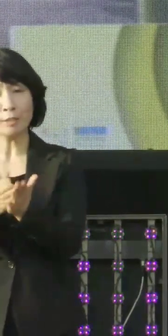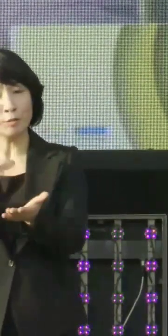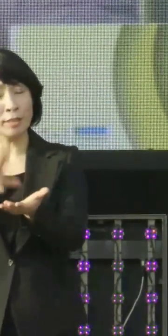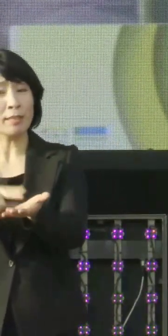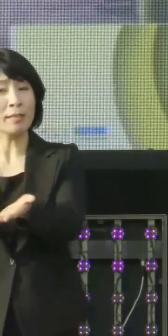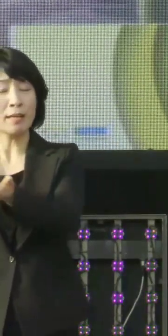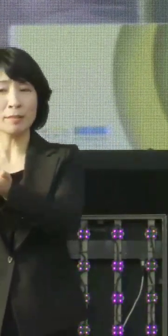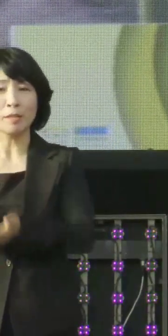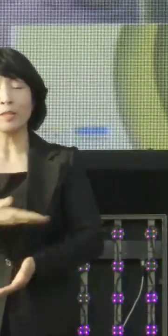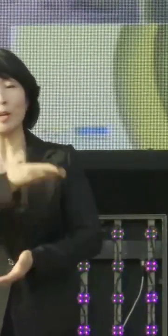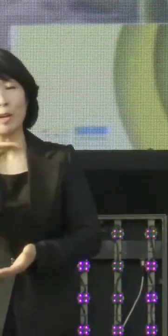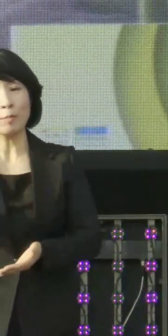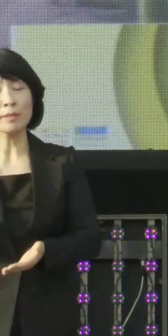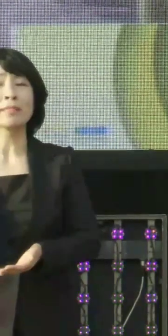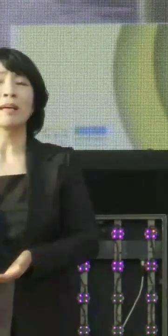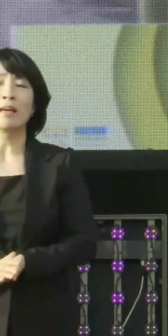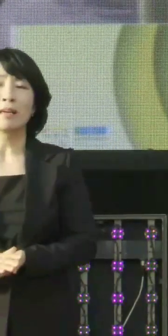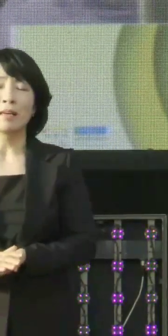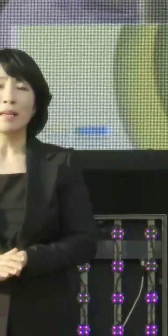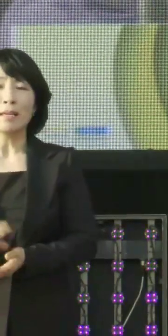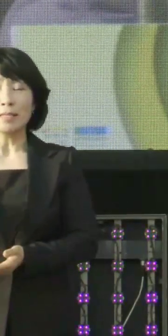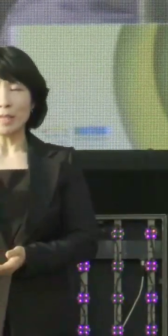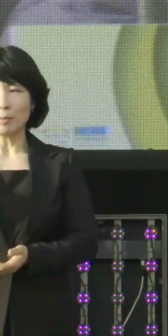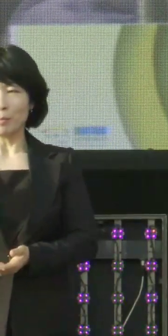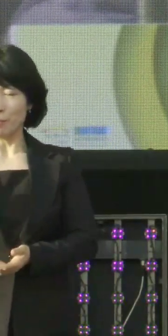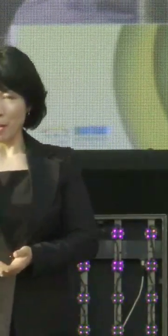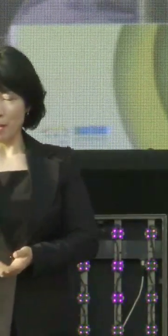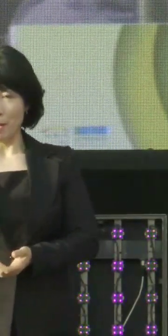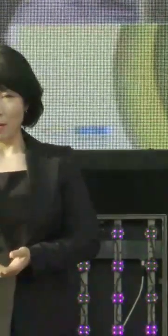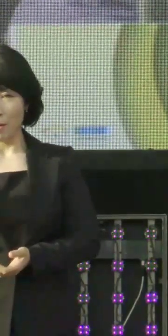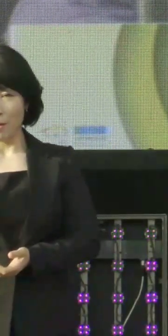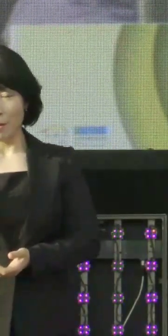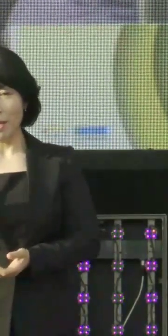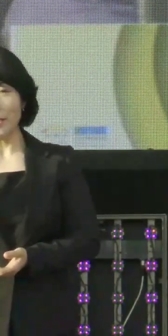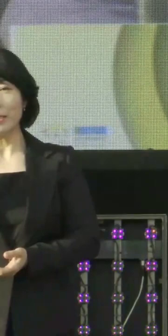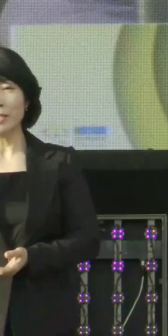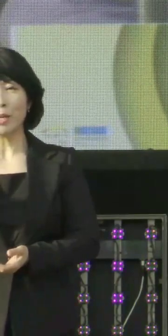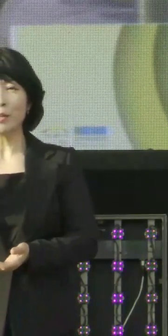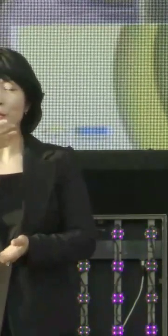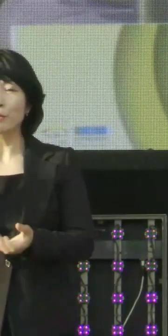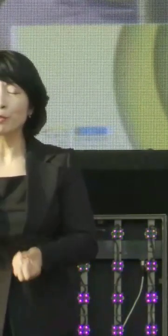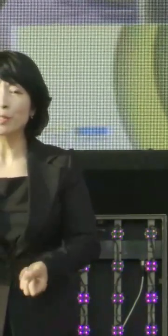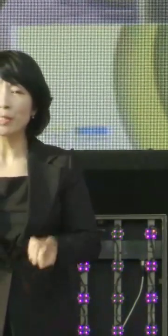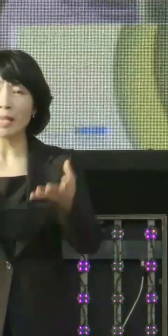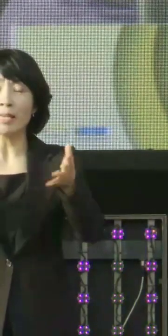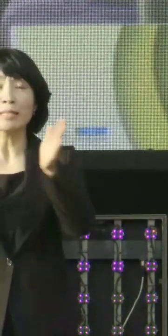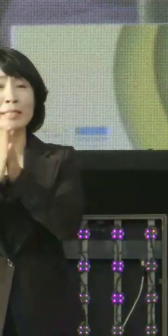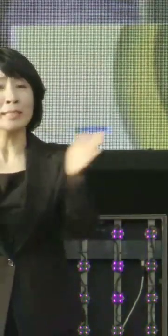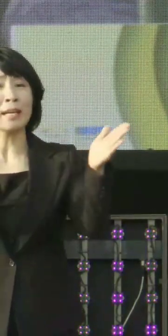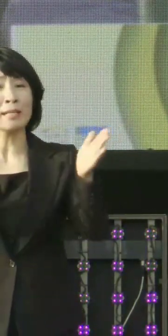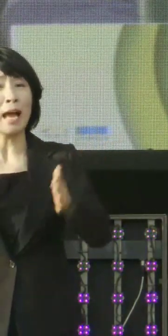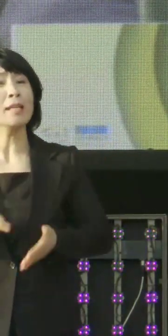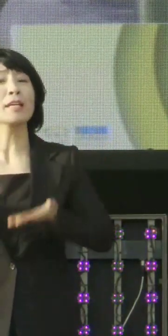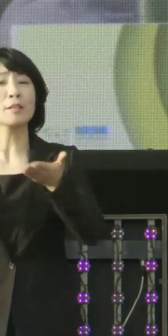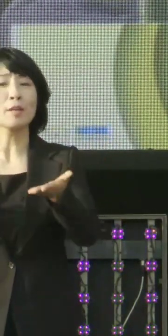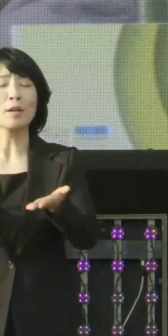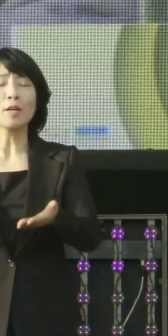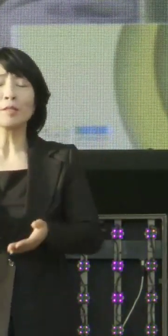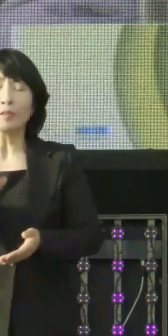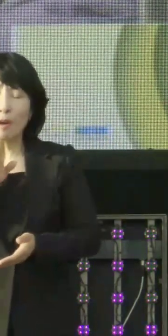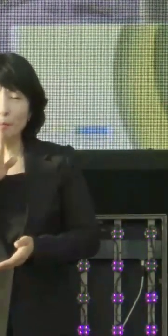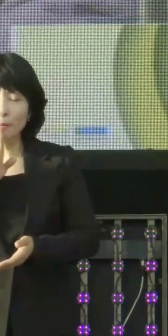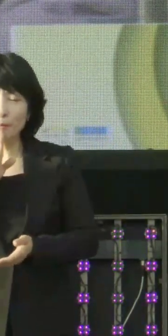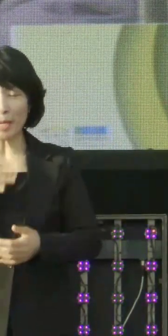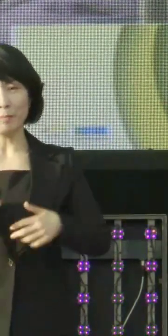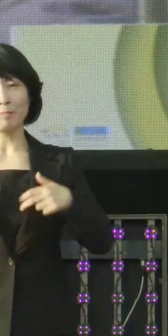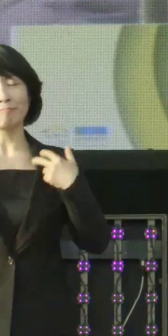가지고 여러분 앞에서 제38회 이천 도자기 축제의 시작을 알리게 되어 그 어느